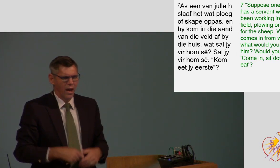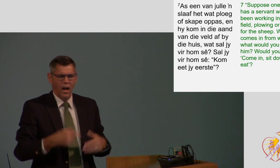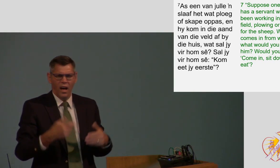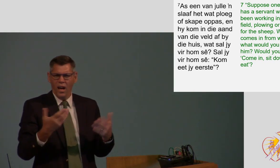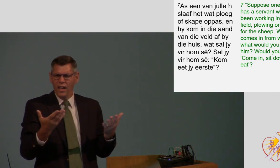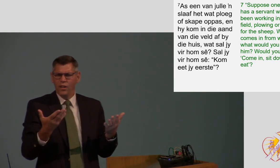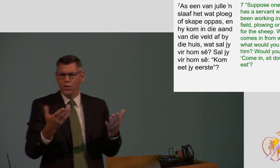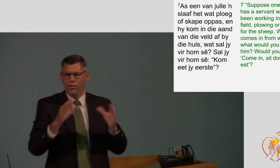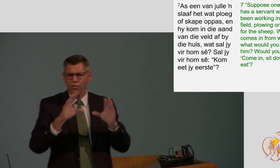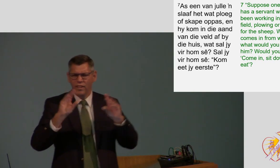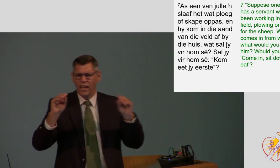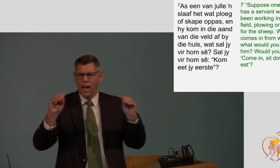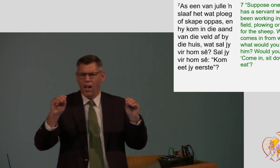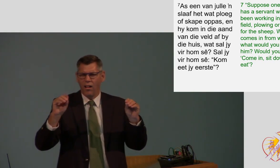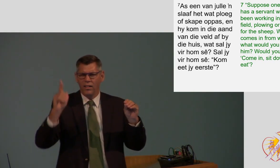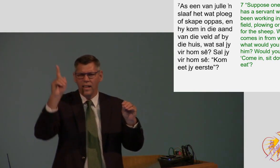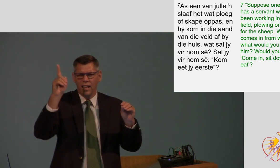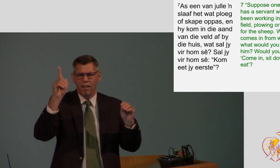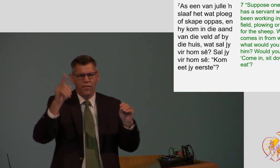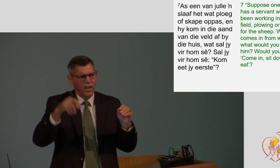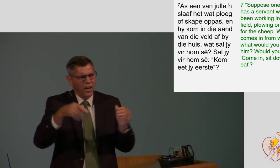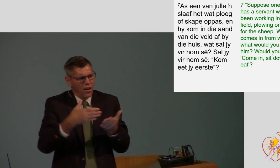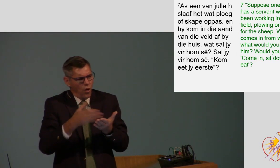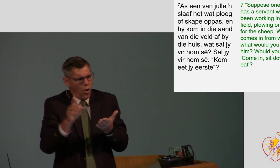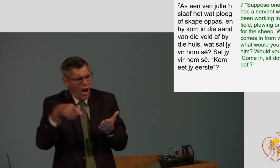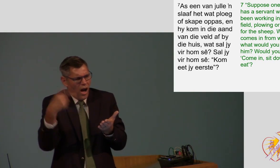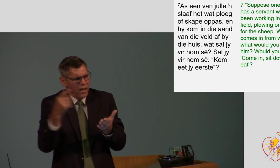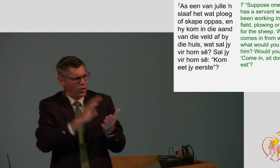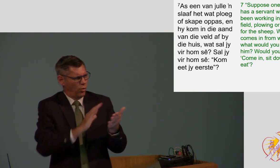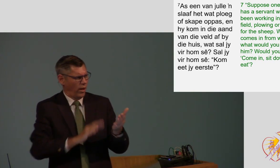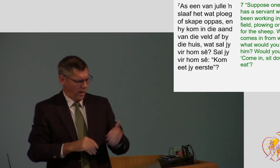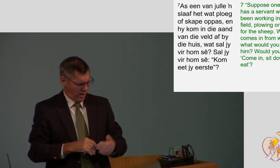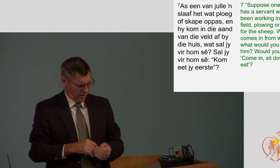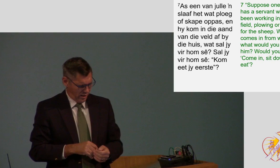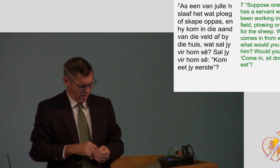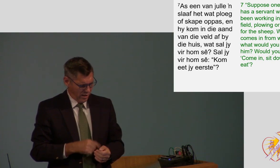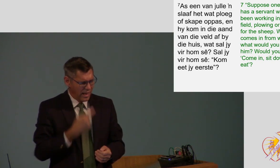En toe vertel die Here vir hulle nog 'n ander storie. En hy sê,